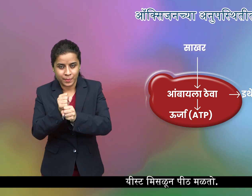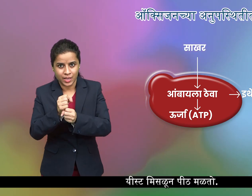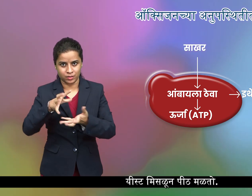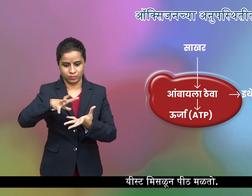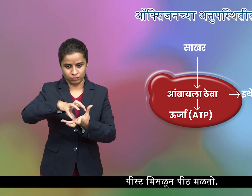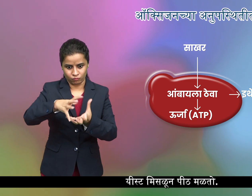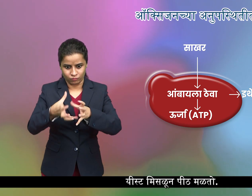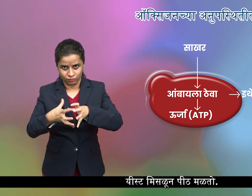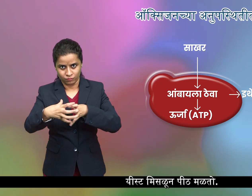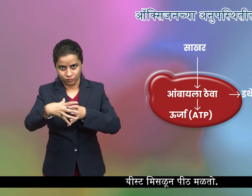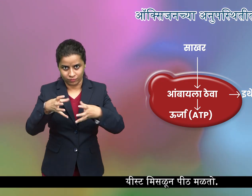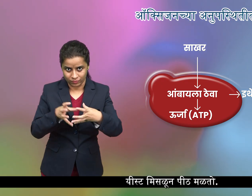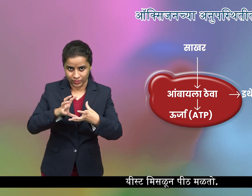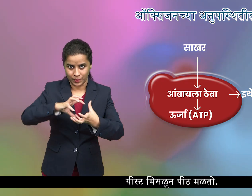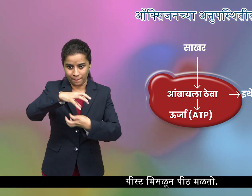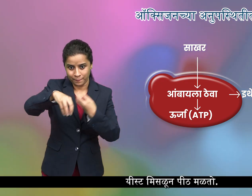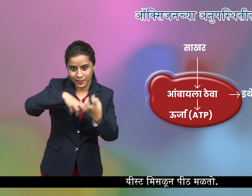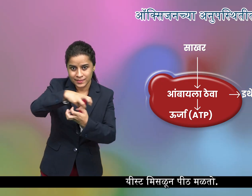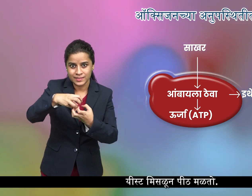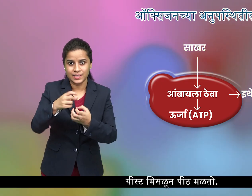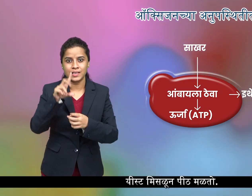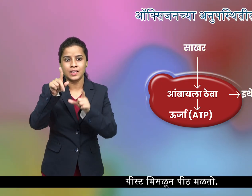यीस्ट मिसळून पीठ मिळतो.